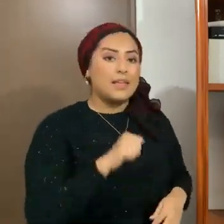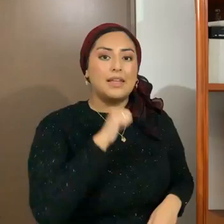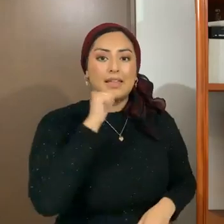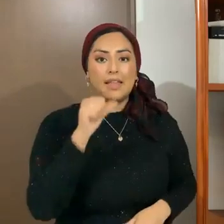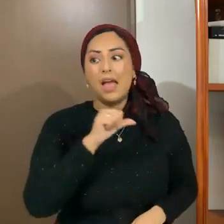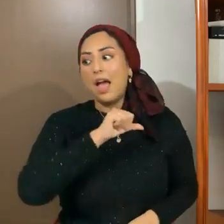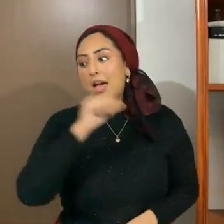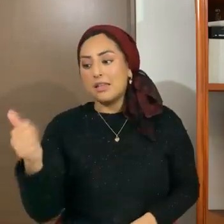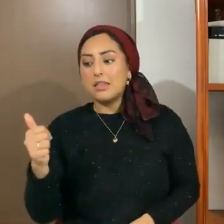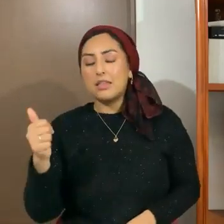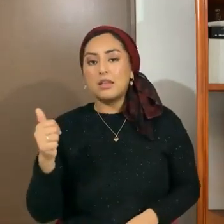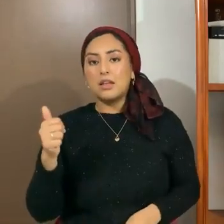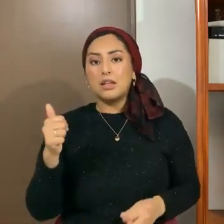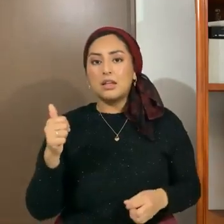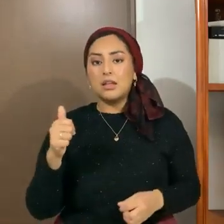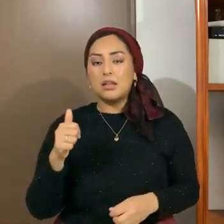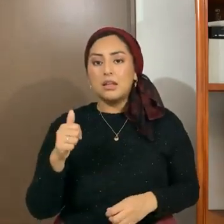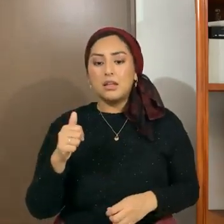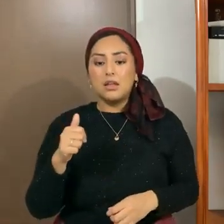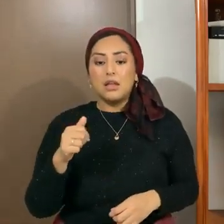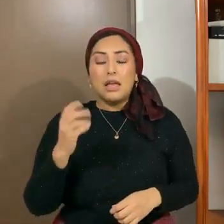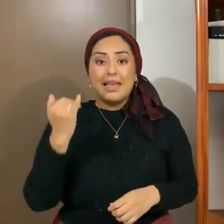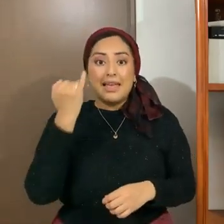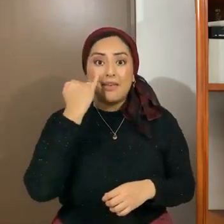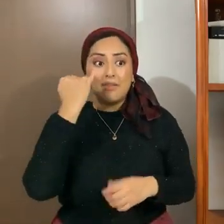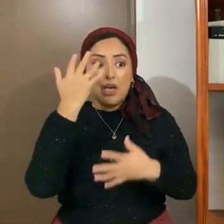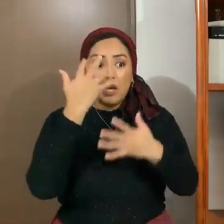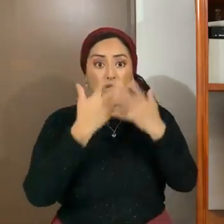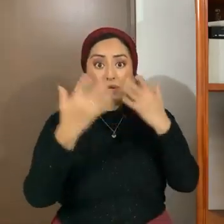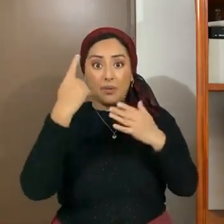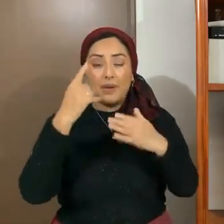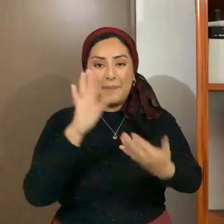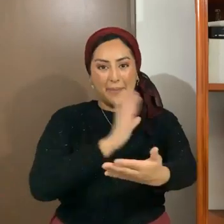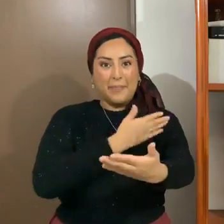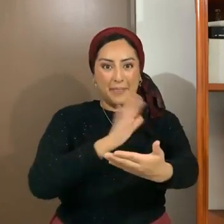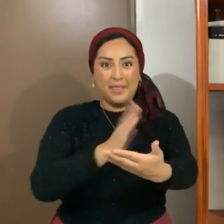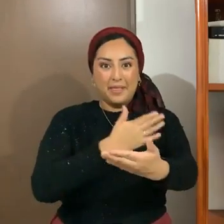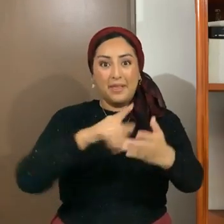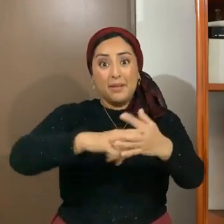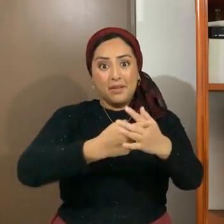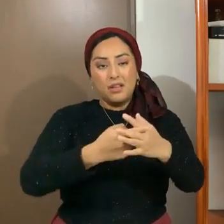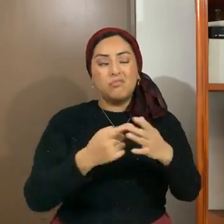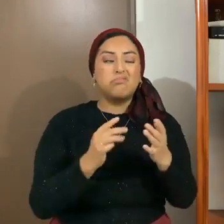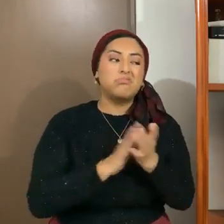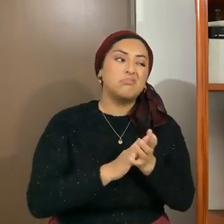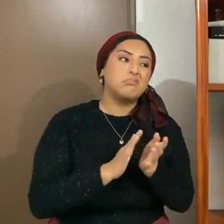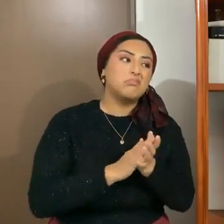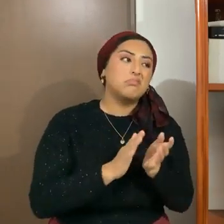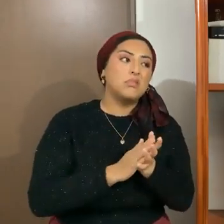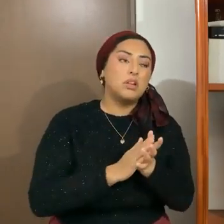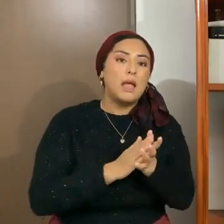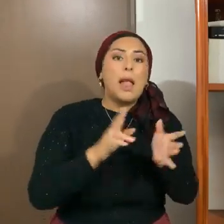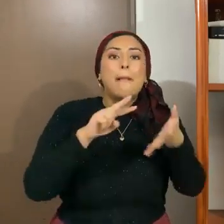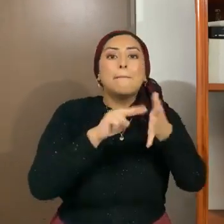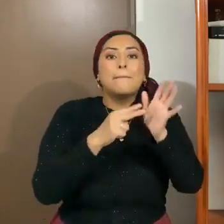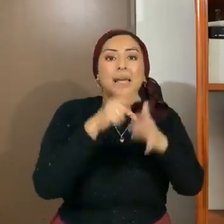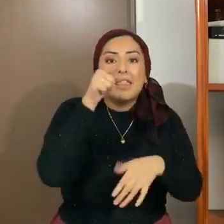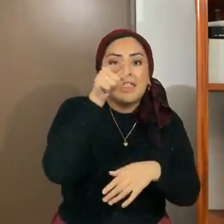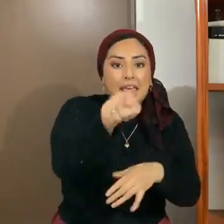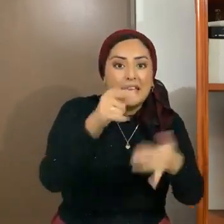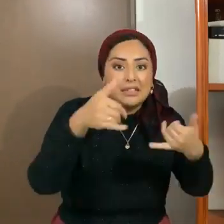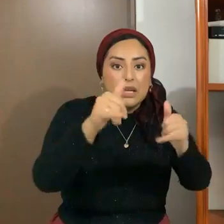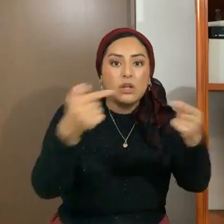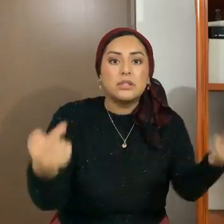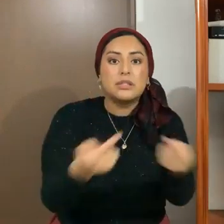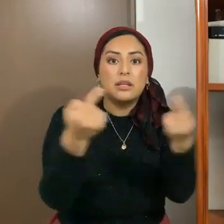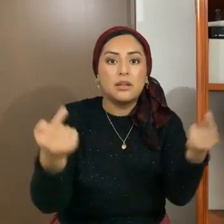otra cosa, amados Sahim. Si alguien, cuando empieza la Jalel, no se goza, porque hay pecado. ¿Qué pecado?